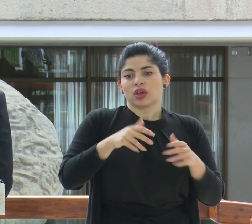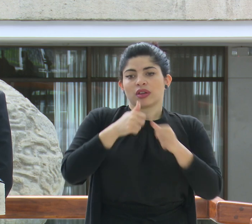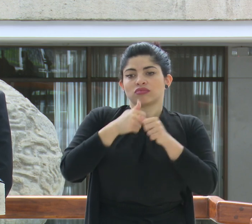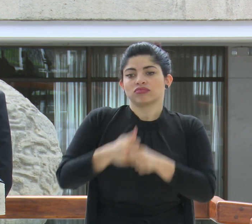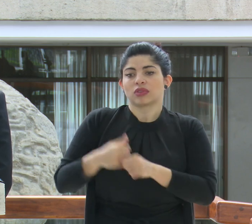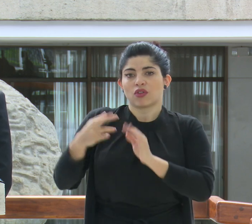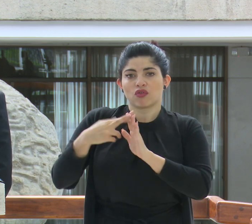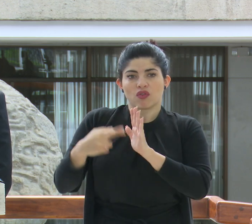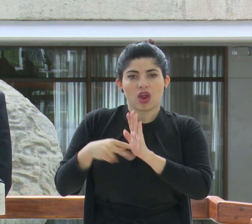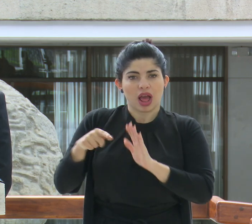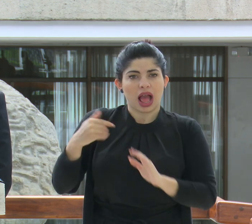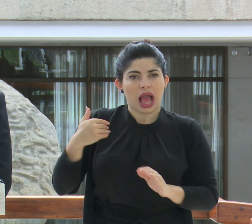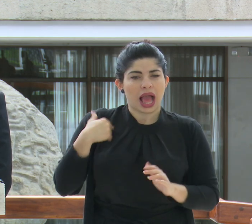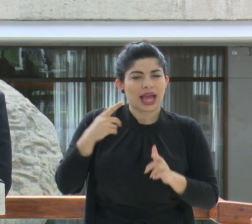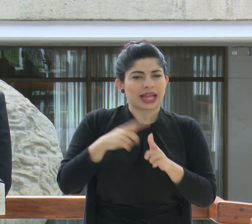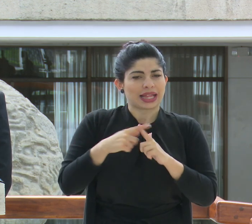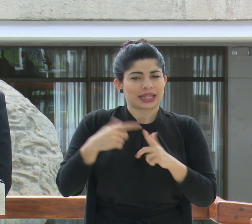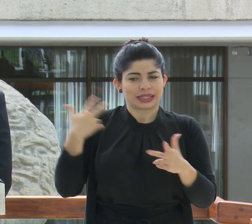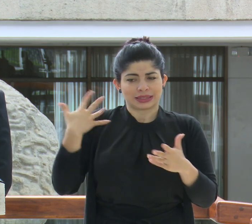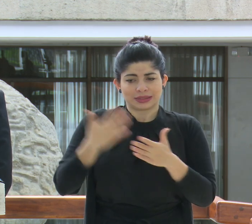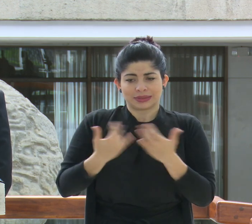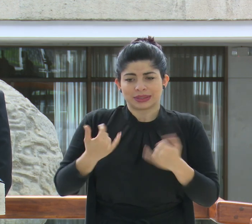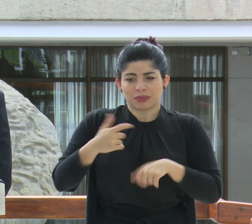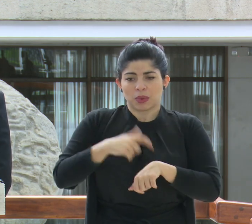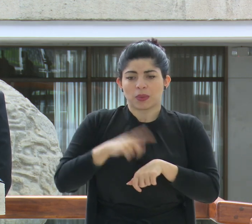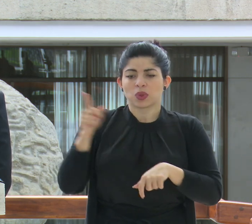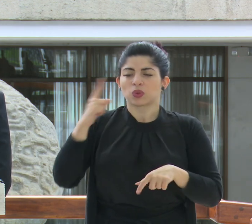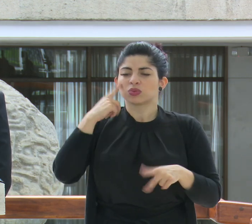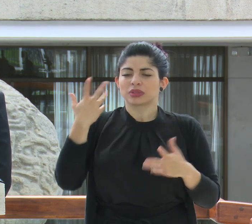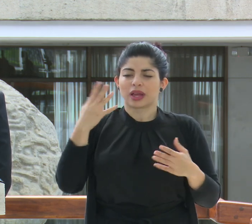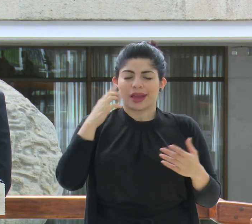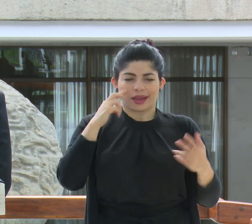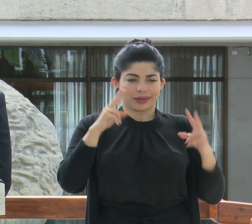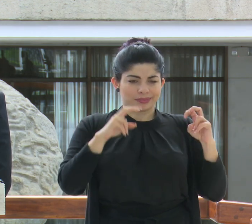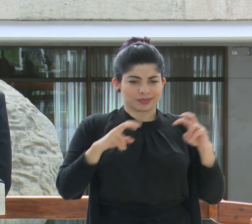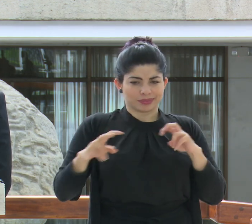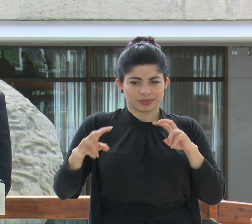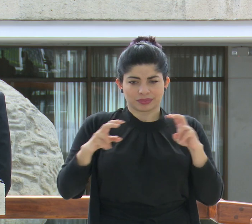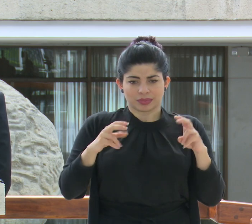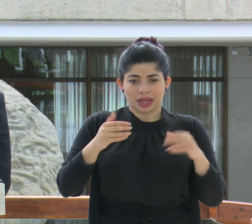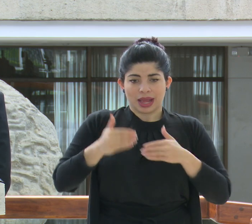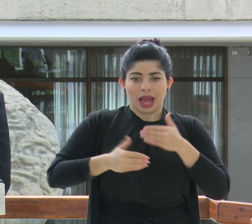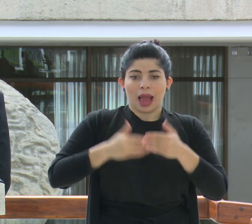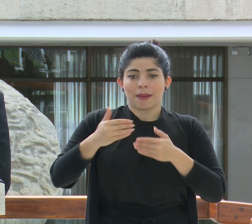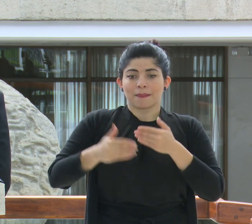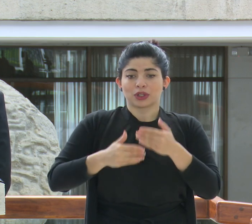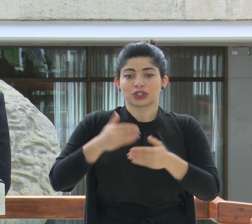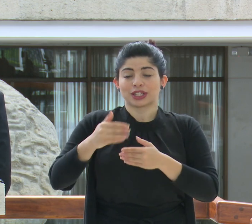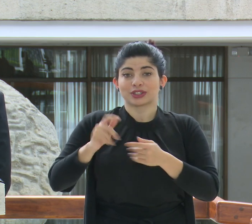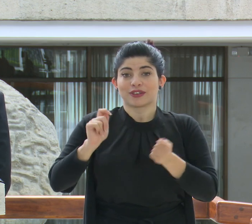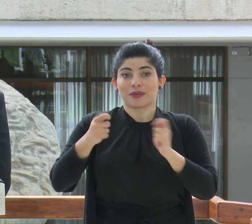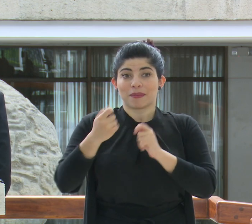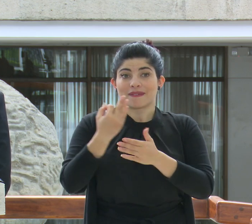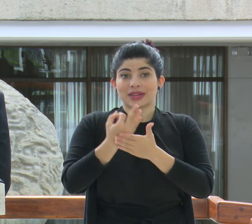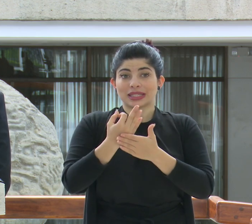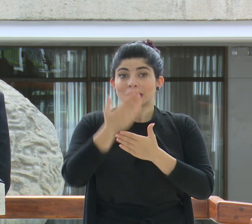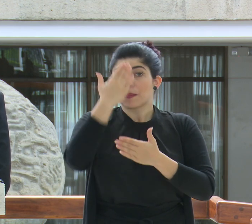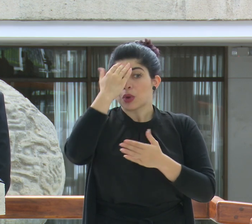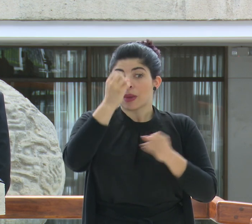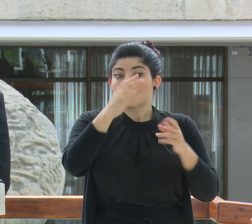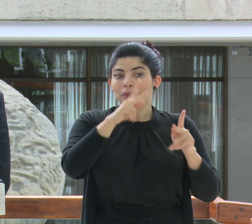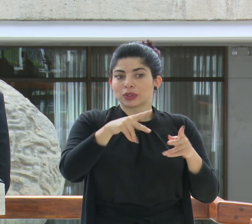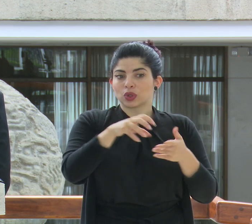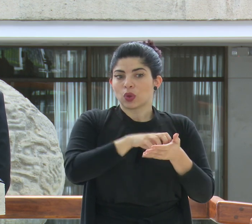reglas que están ahí. Entonces, a esas alturas, ¿cuál es su valoración sobre el trámite que se le dio a la reforma fiscal ante las dudas de